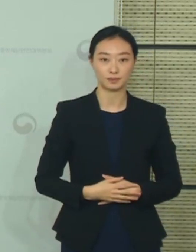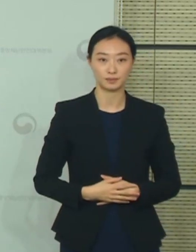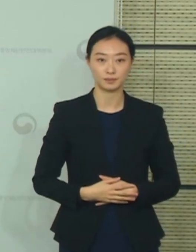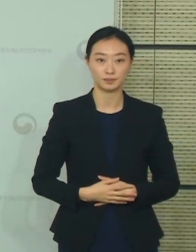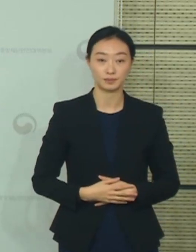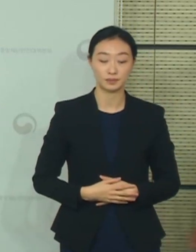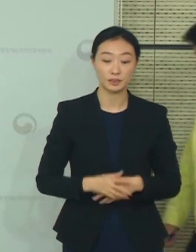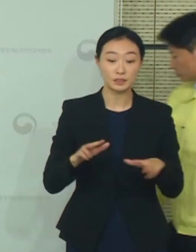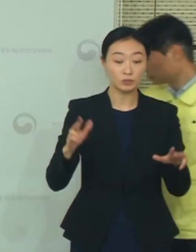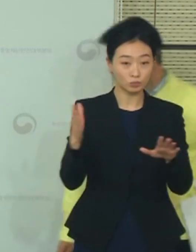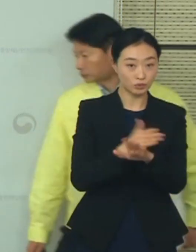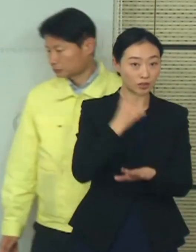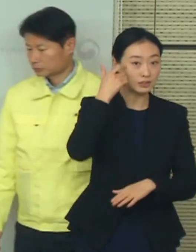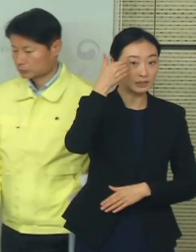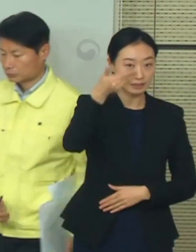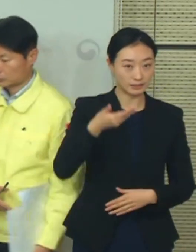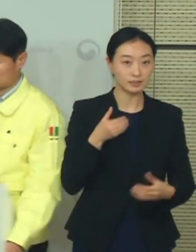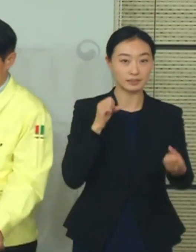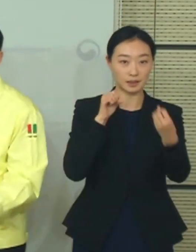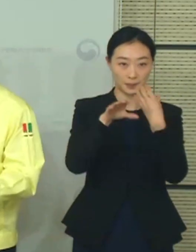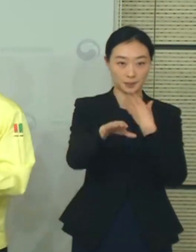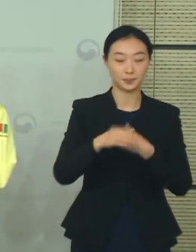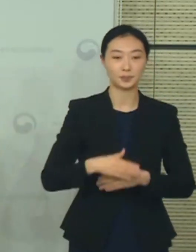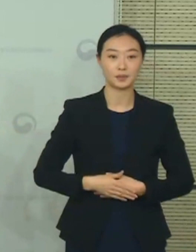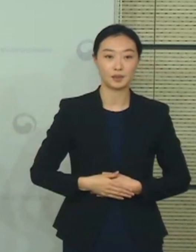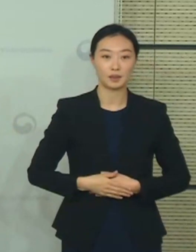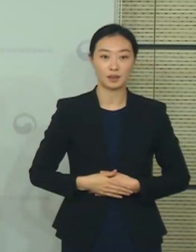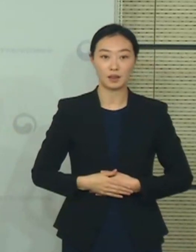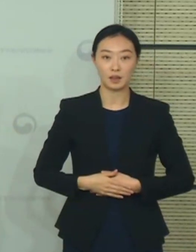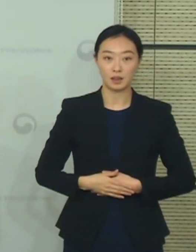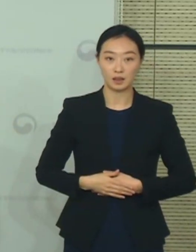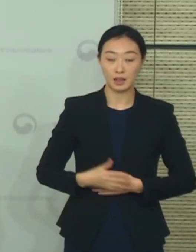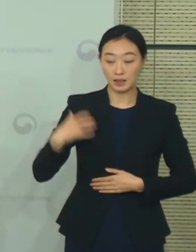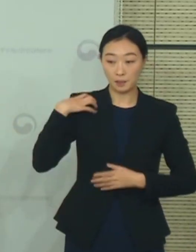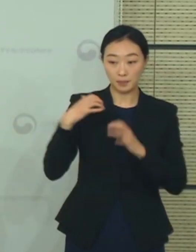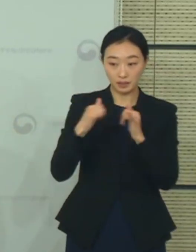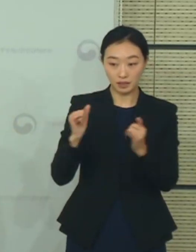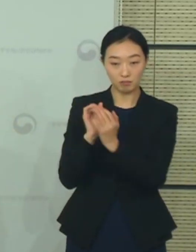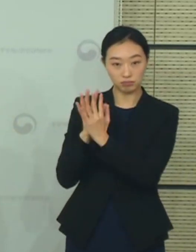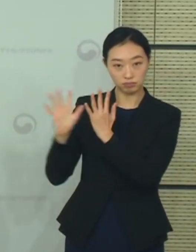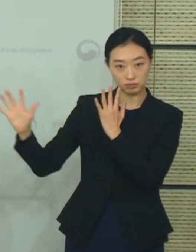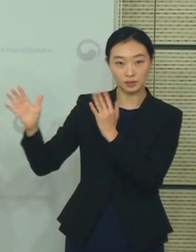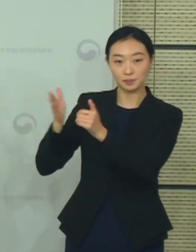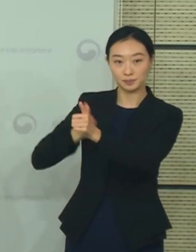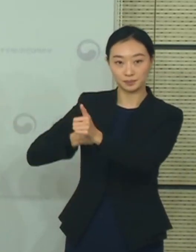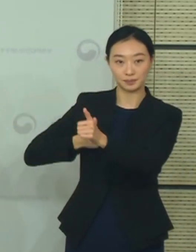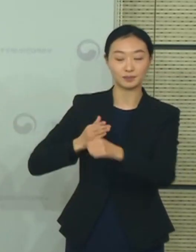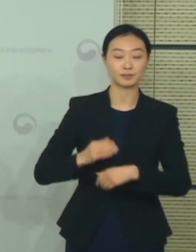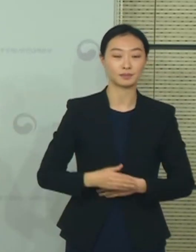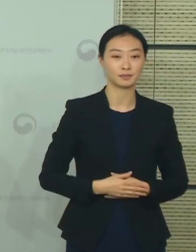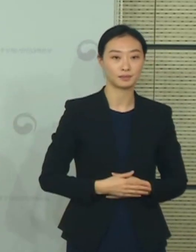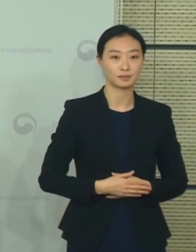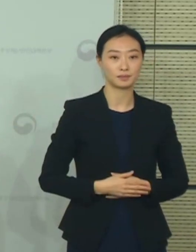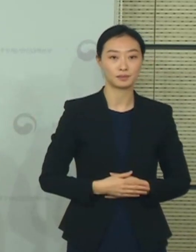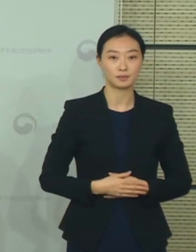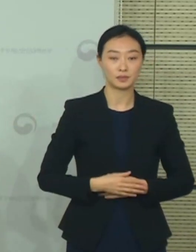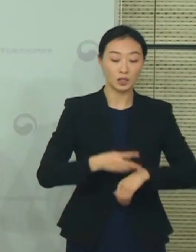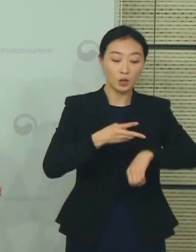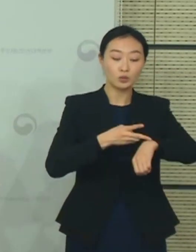네, 지금부터 질의응답 시간을 가지겠습니다. 배석하신 분들은 단상 위로 올라와 주시기 바랍니다. 먼저